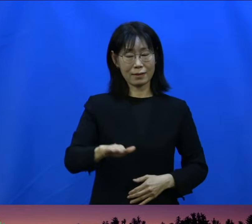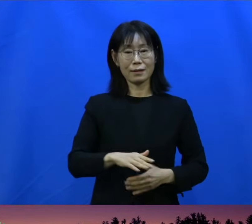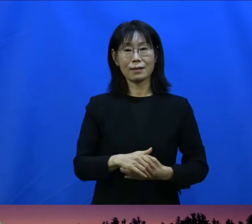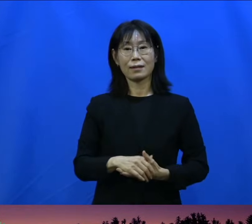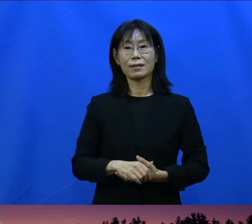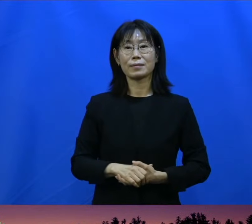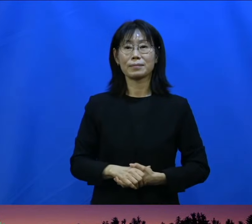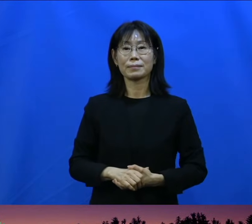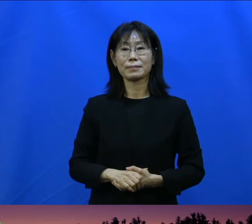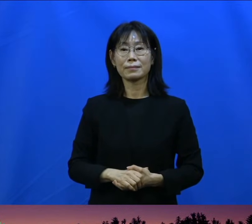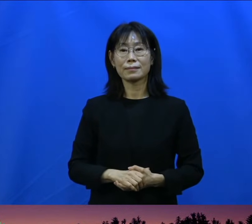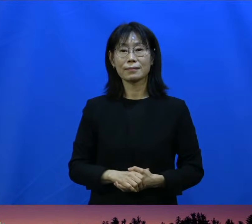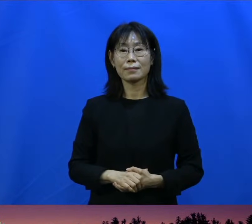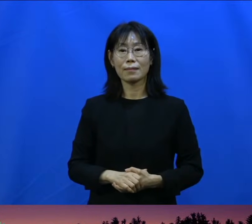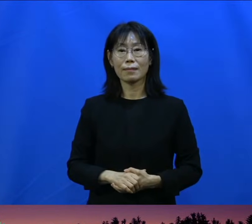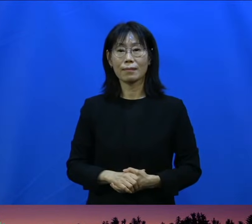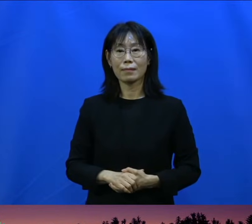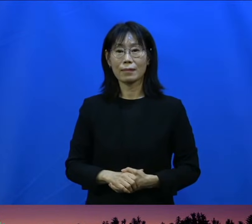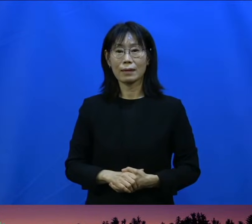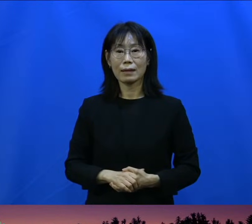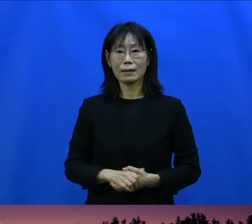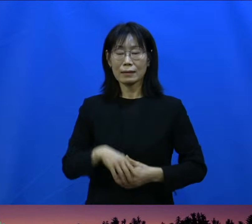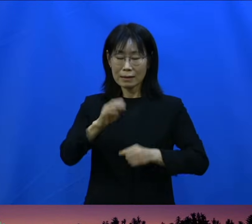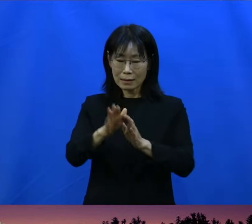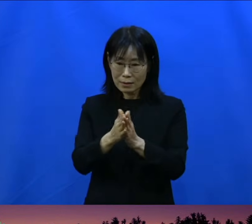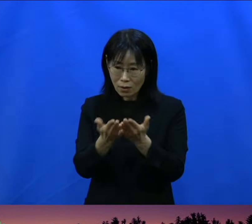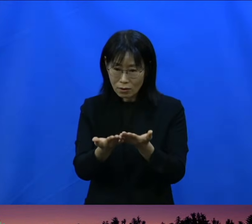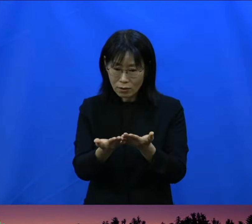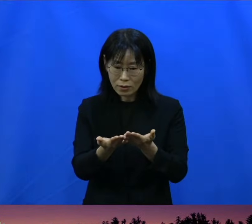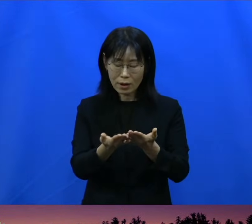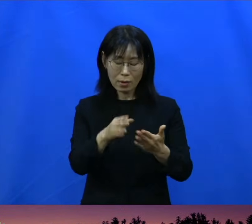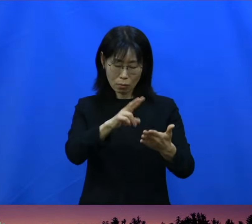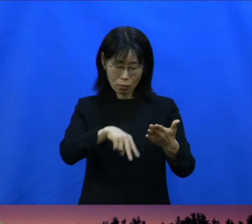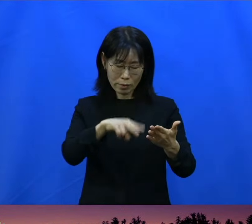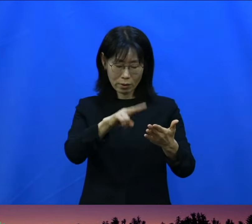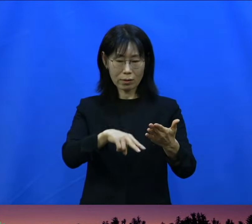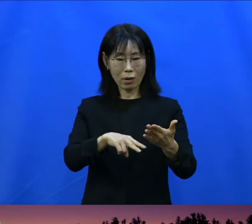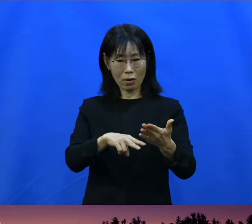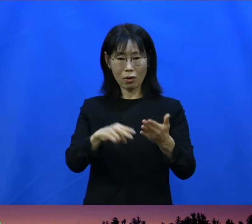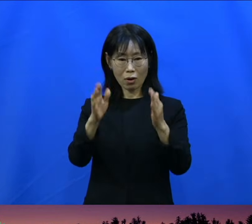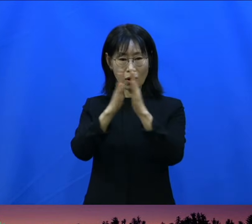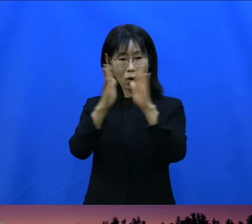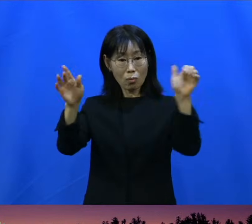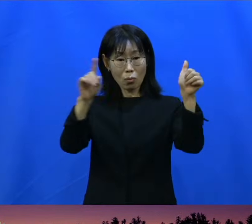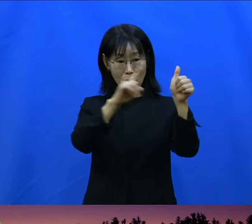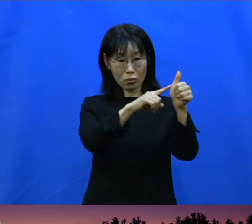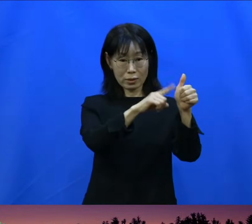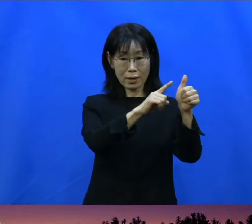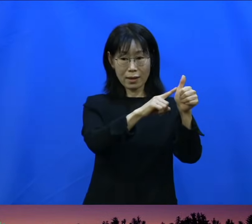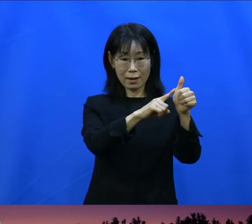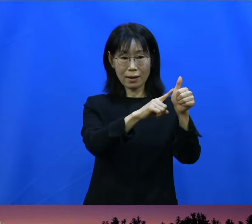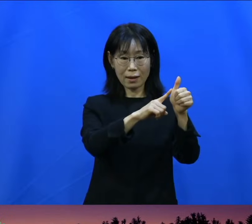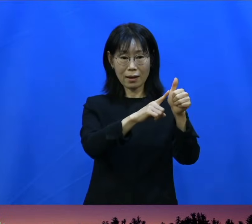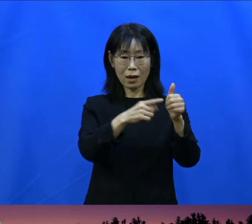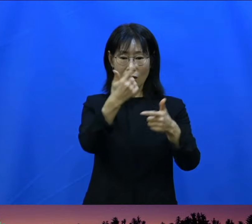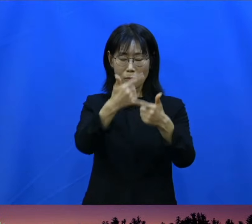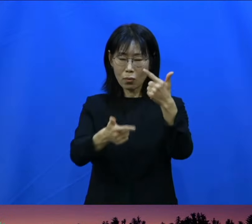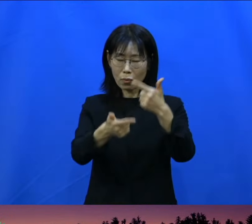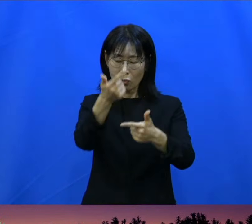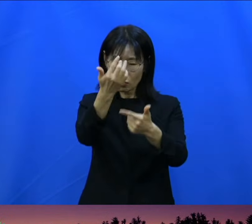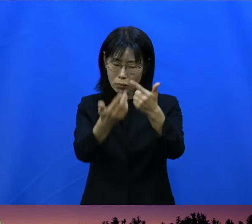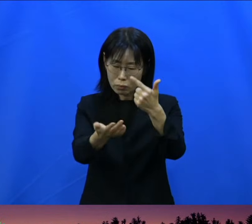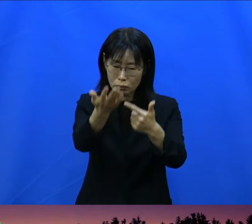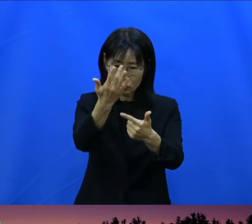동일해요, 여러분. 이게 성경의 모든 부분에 동일해요. 모세도 마찬가지. 그 불꽃들이 가운데 찾아오신 하나님이 뭐라고 얘기해요? 너가 선